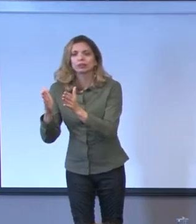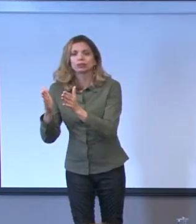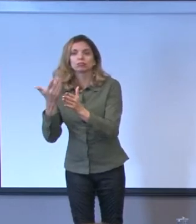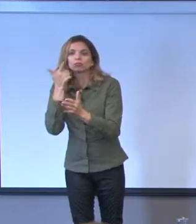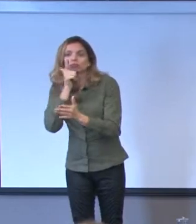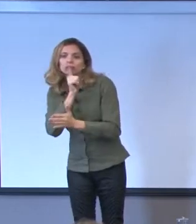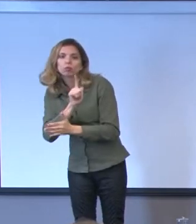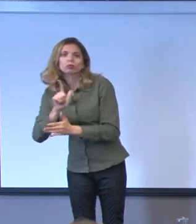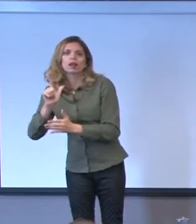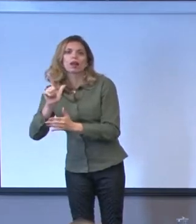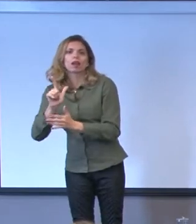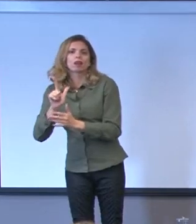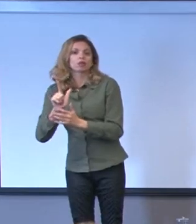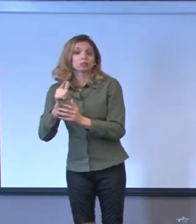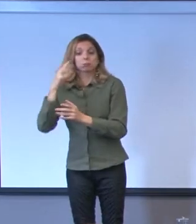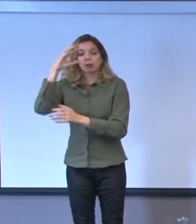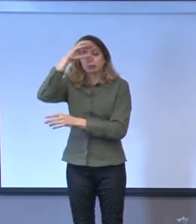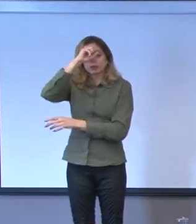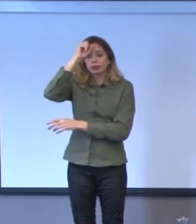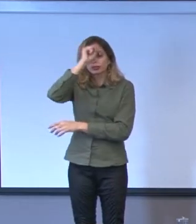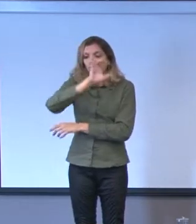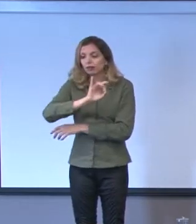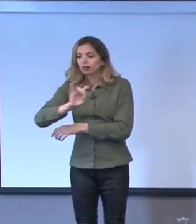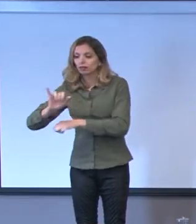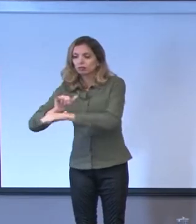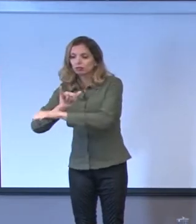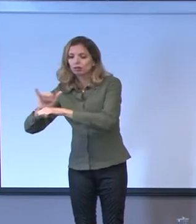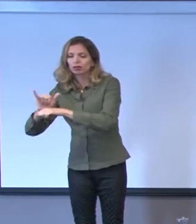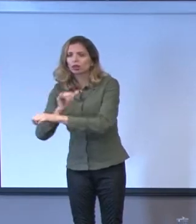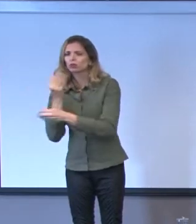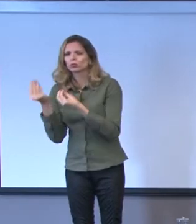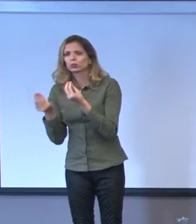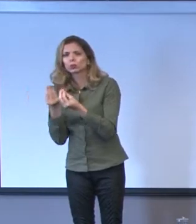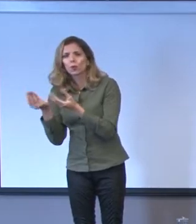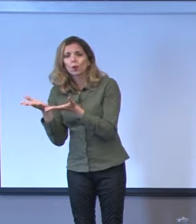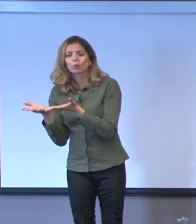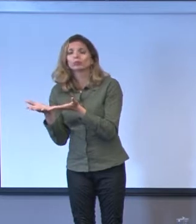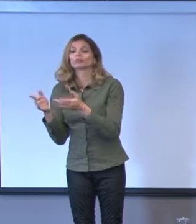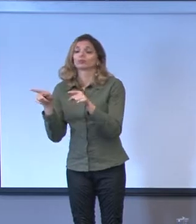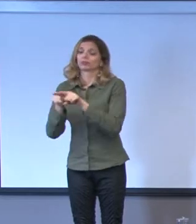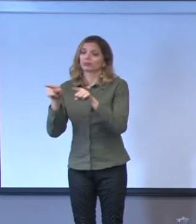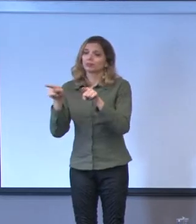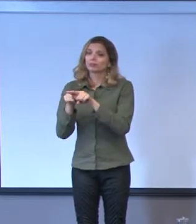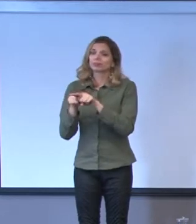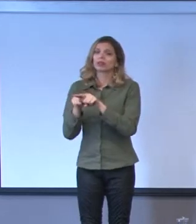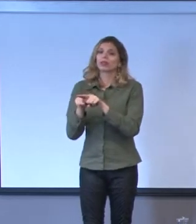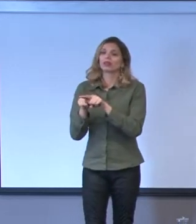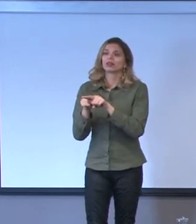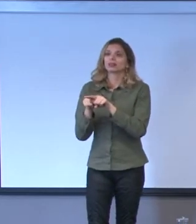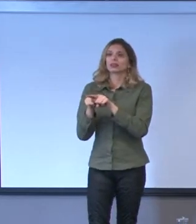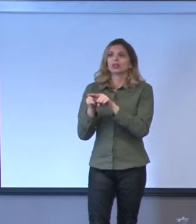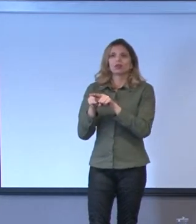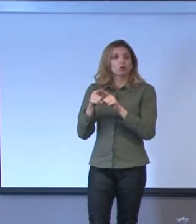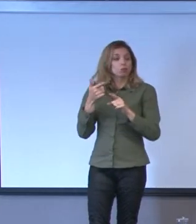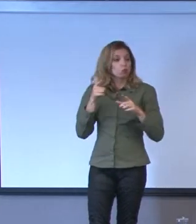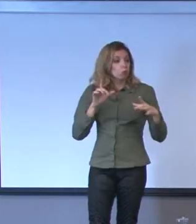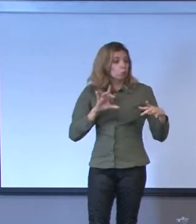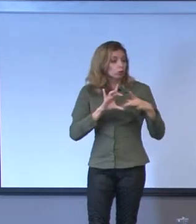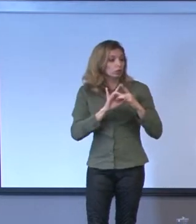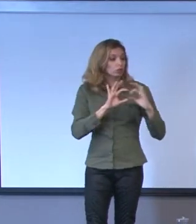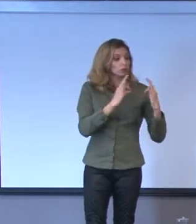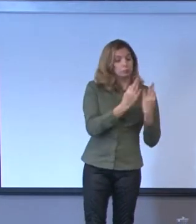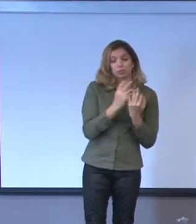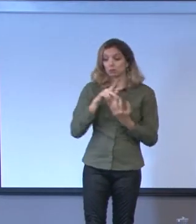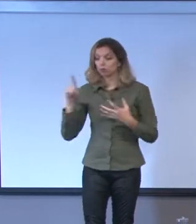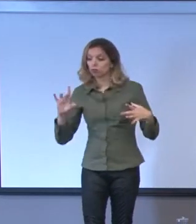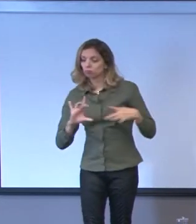entrada para a aprendizagem de cada estudante, e como é que elas jogam juntas aos